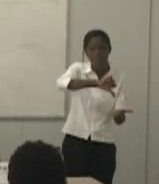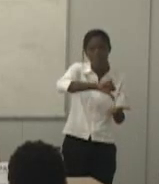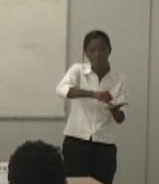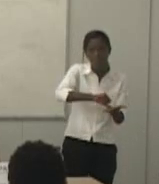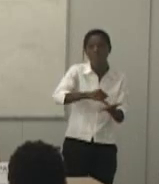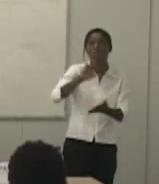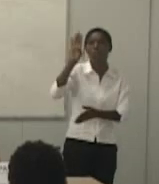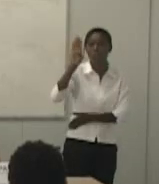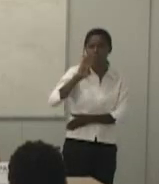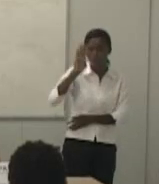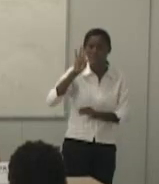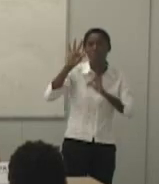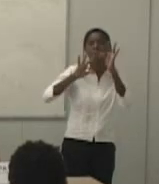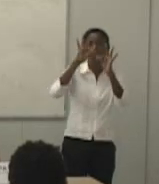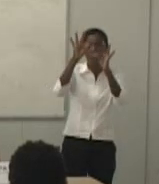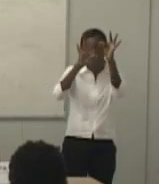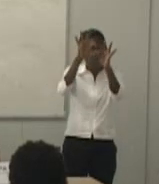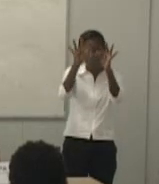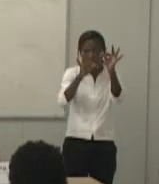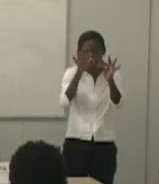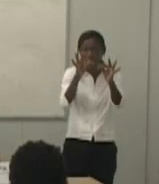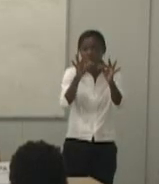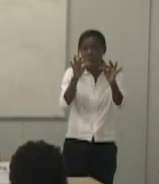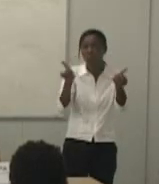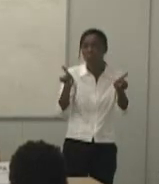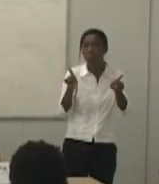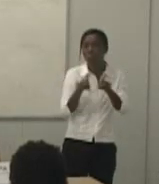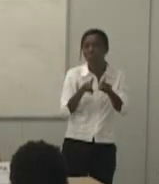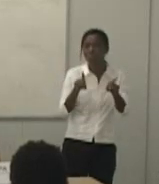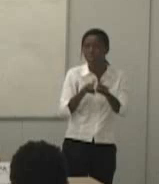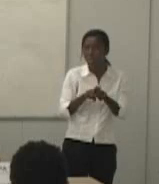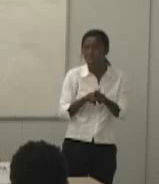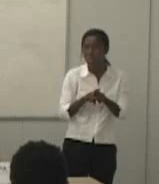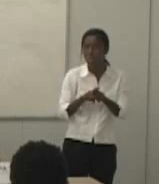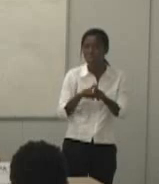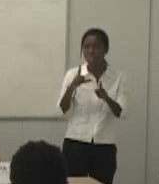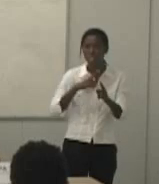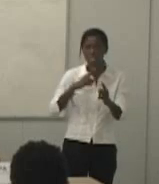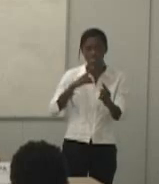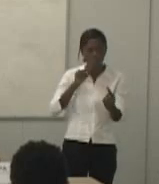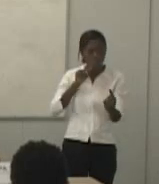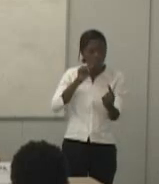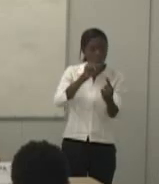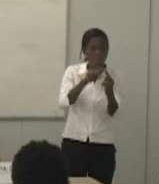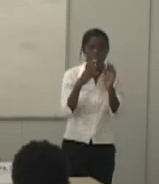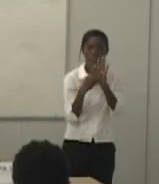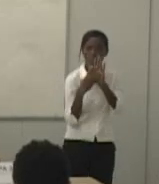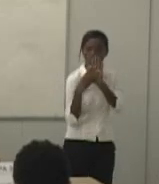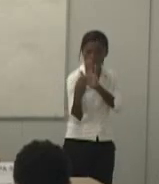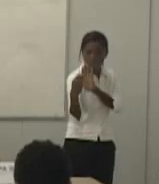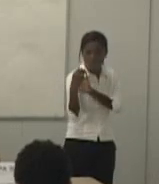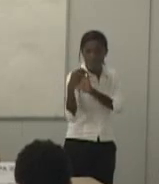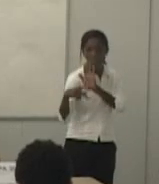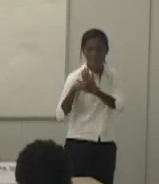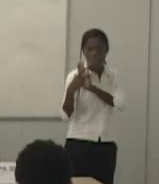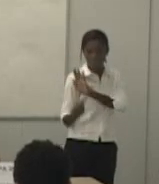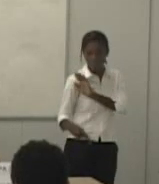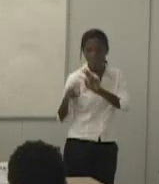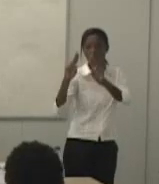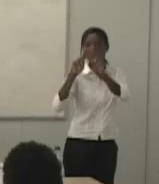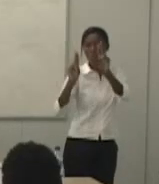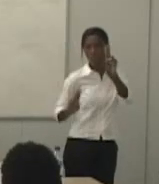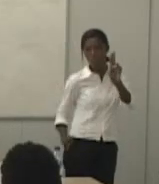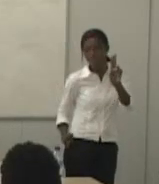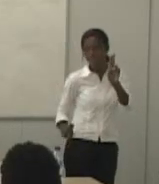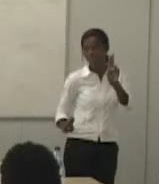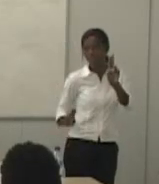biotecnologia e que sirva como uma vitrine da UFRJ já que a gente tem inúmeros problemas já